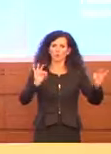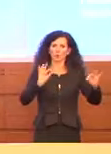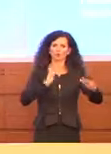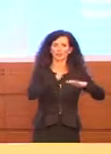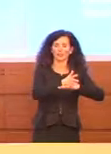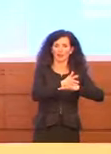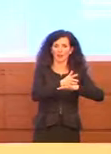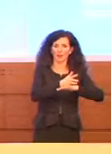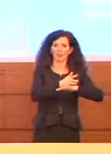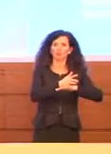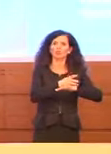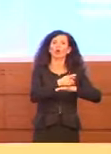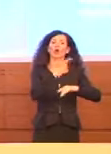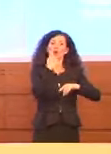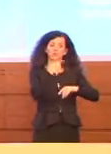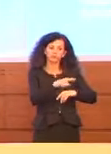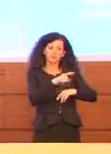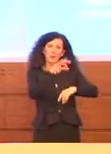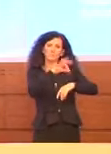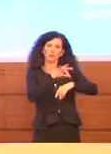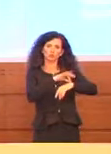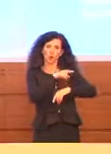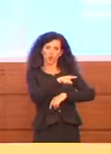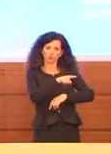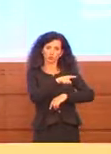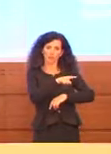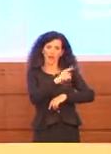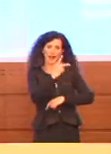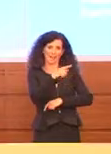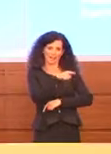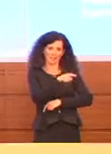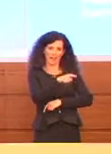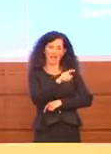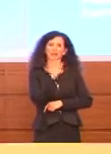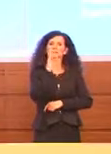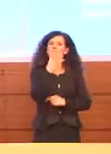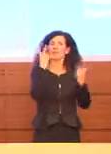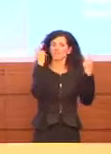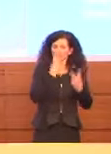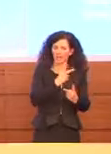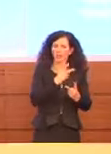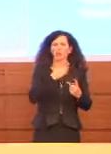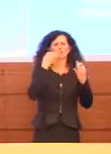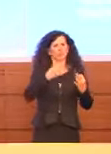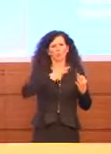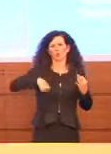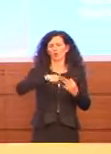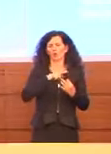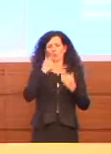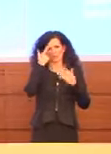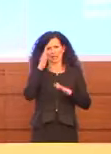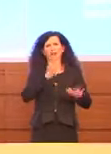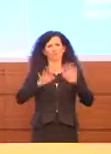patologia e immagino che se c'è qualcosa di vero certamente lo sapremo presto grazie